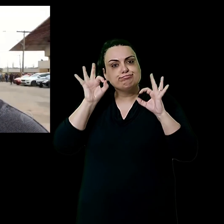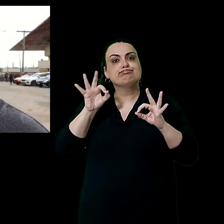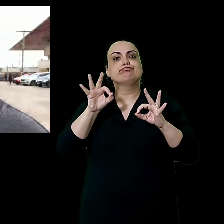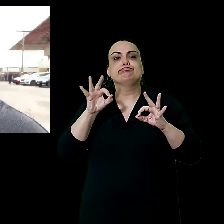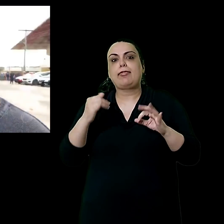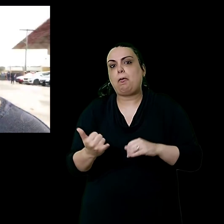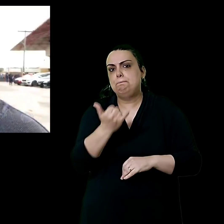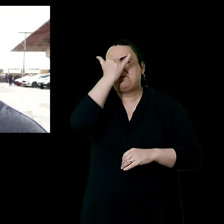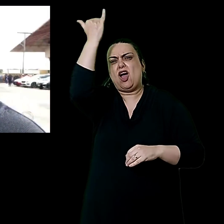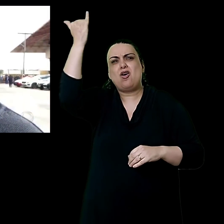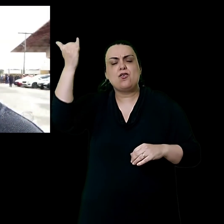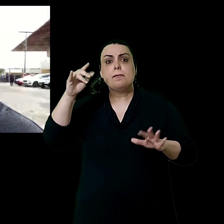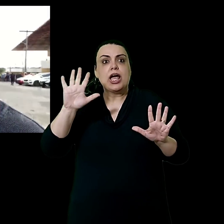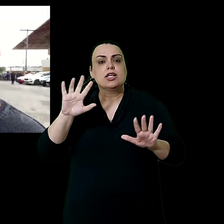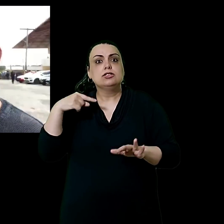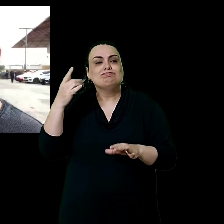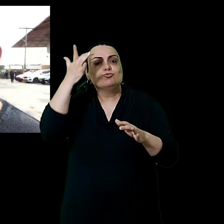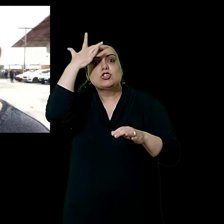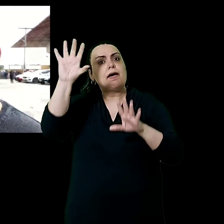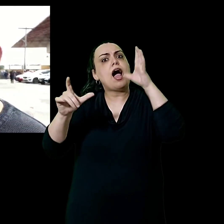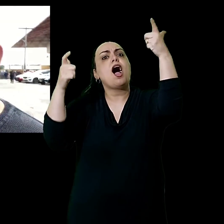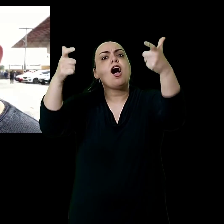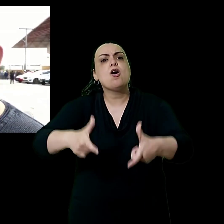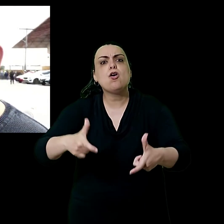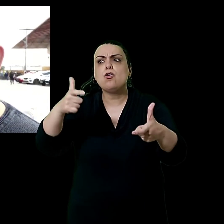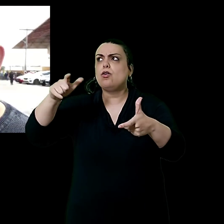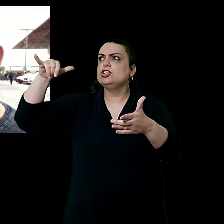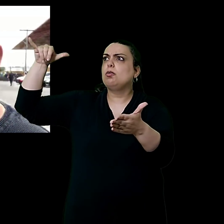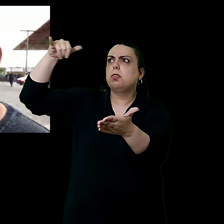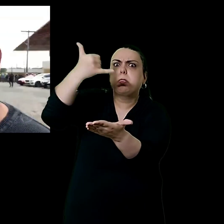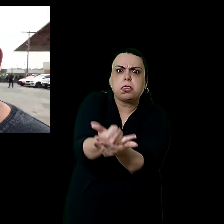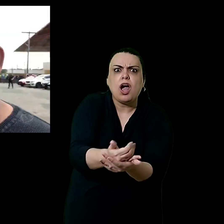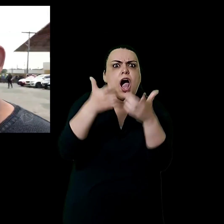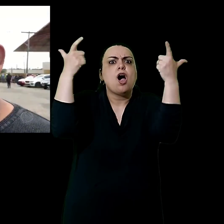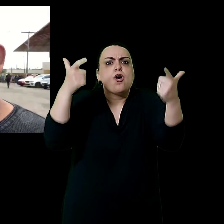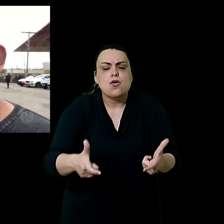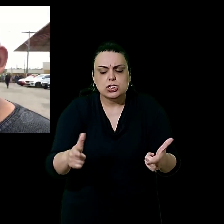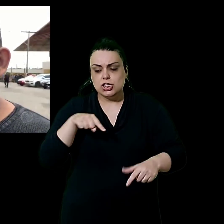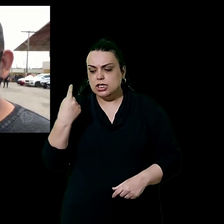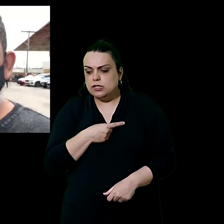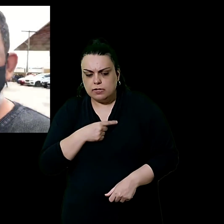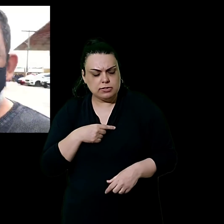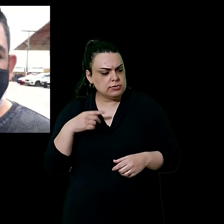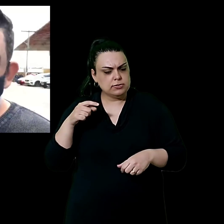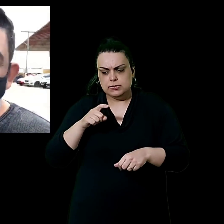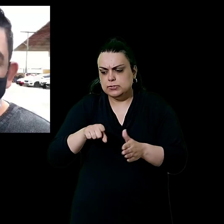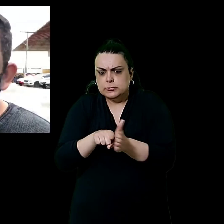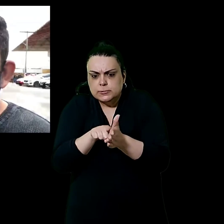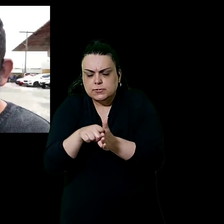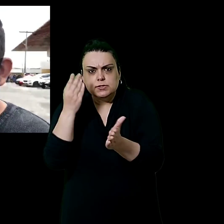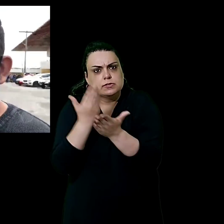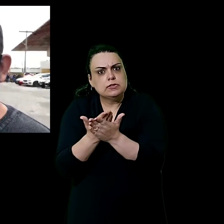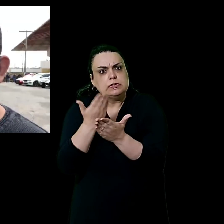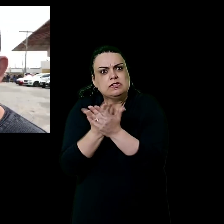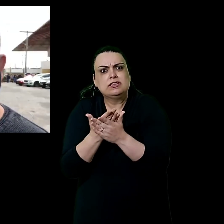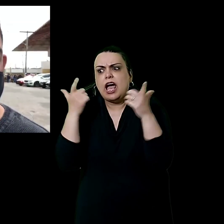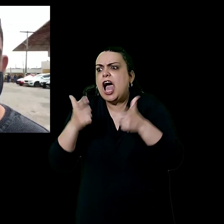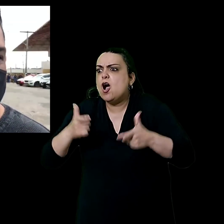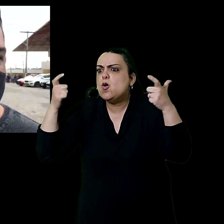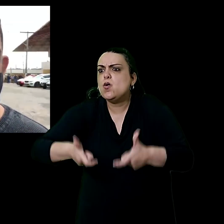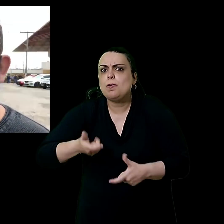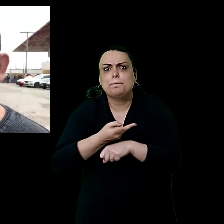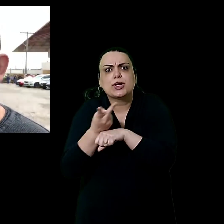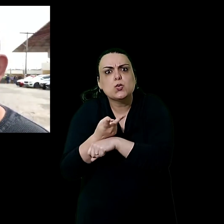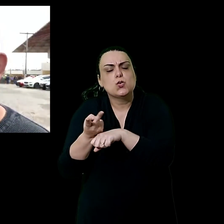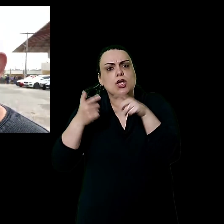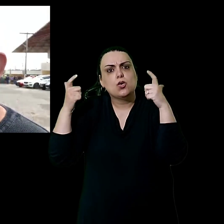tinha acontecido o fato, só que a gente não sabia onde era o local da queda. E aí a gente foi tentar achar onde que